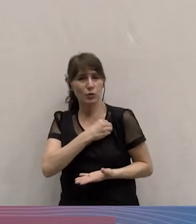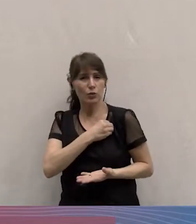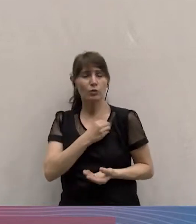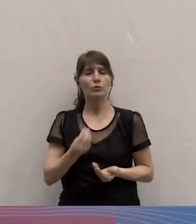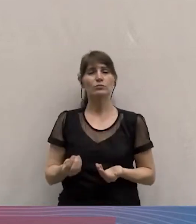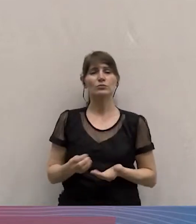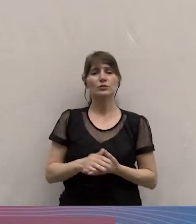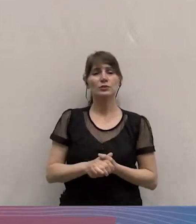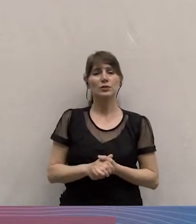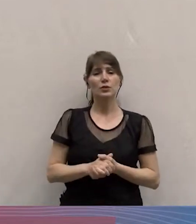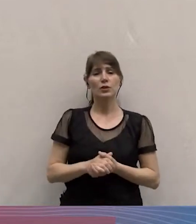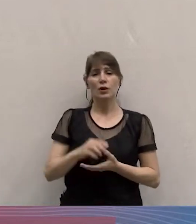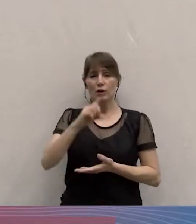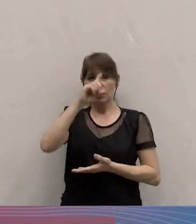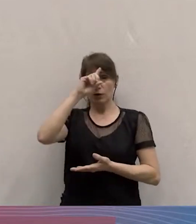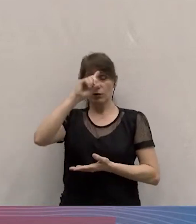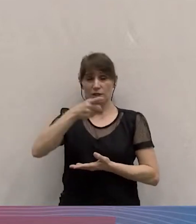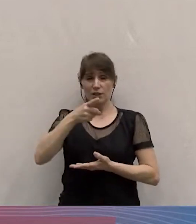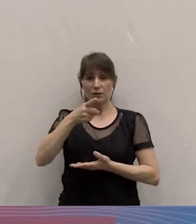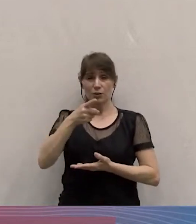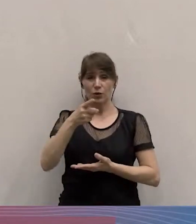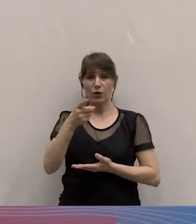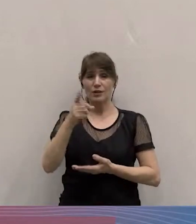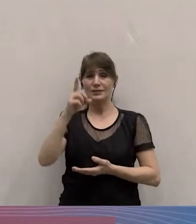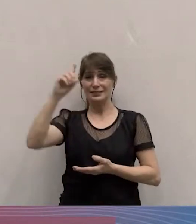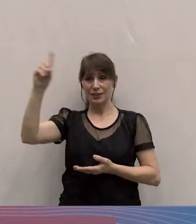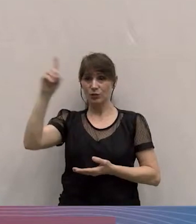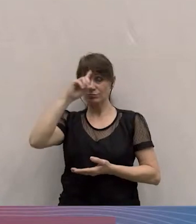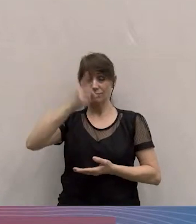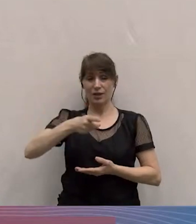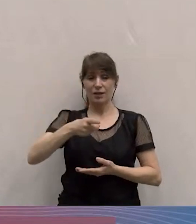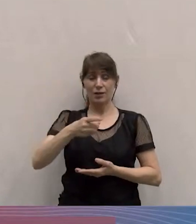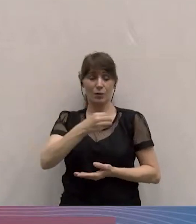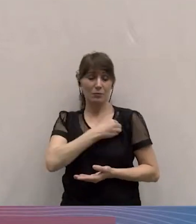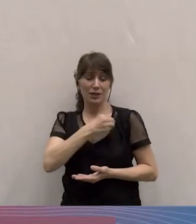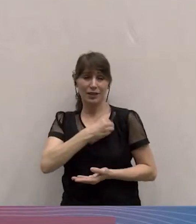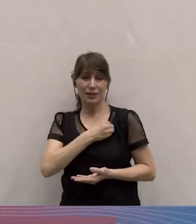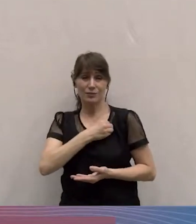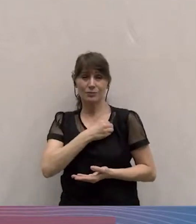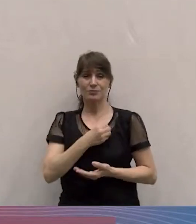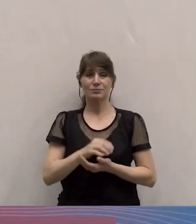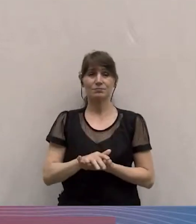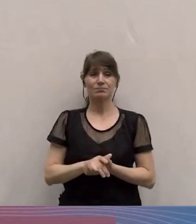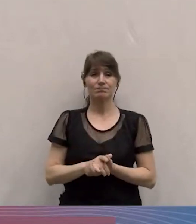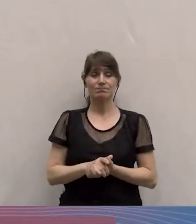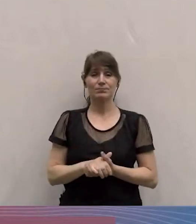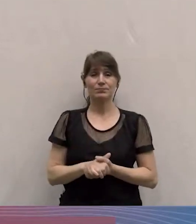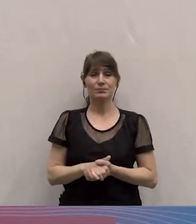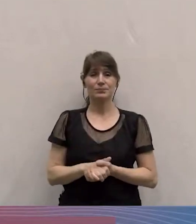com efeito condenou Deus na carne o pecado.